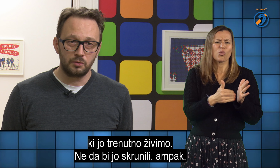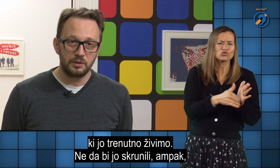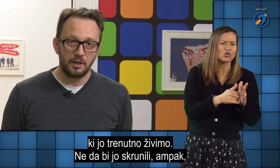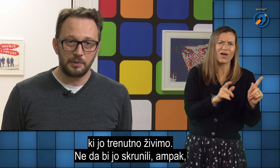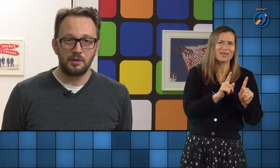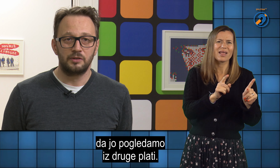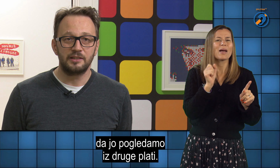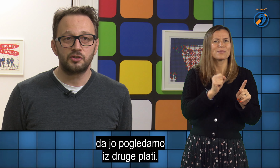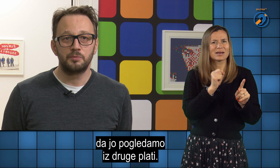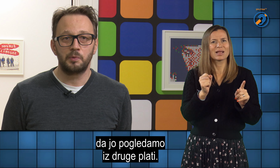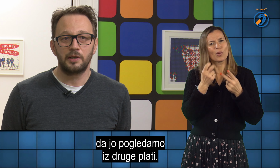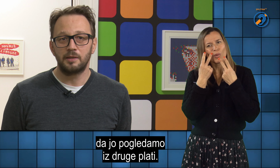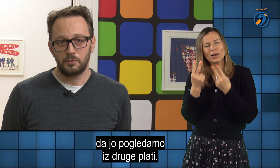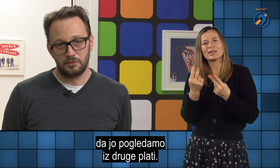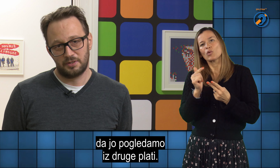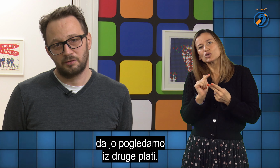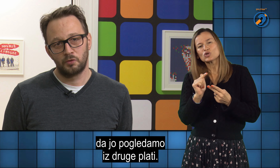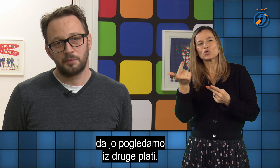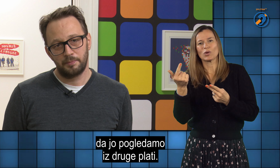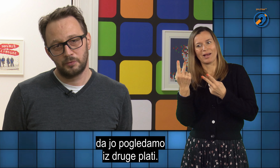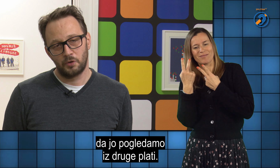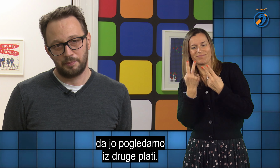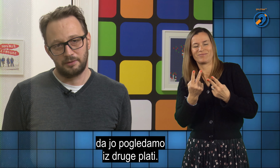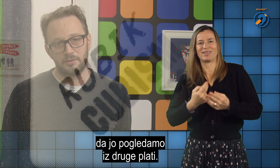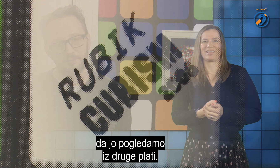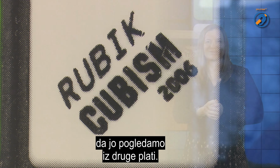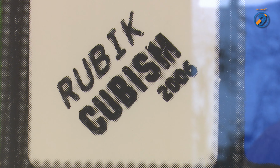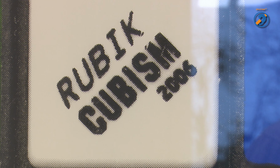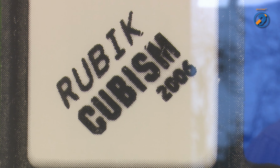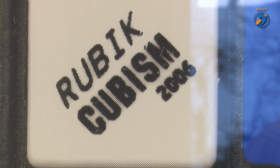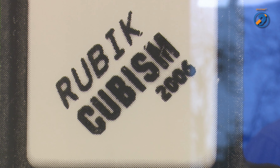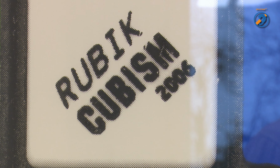bistvu skrunili, ampak da jo na nek način pogledamo iz te druge plati.